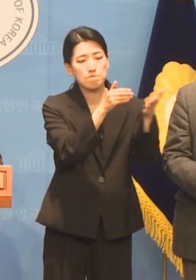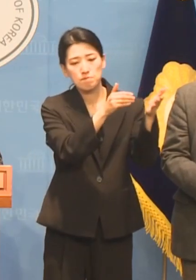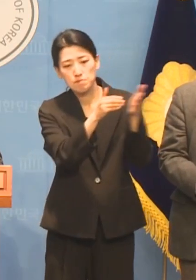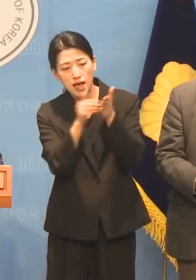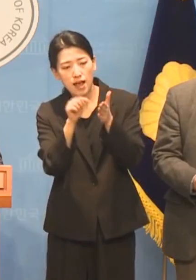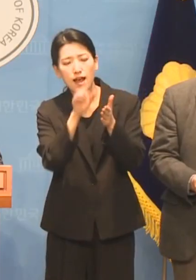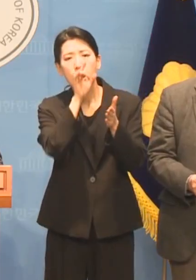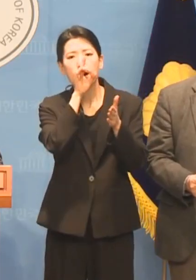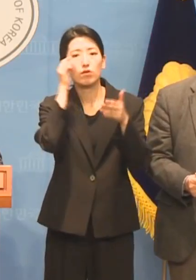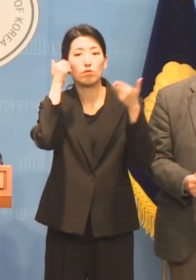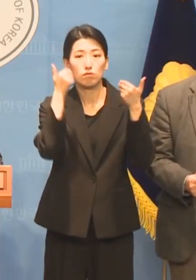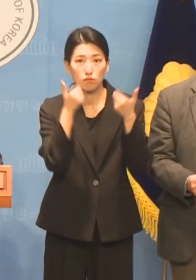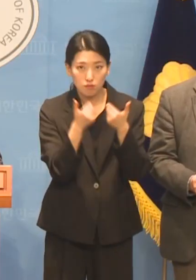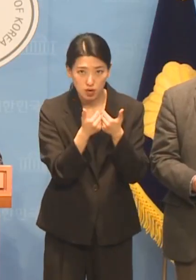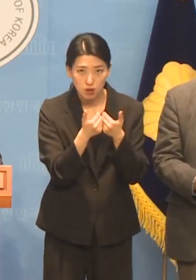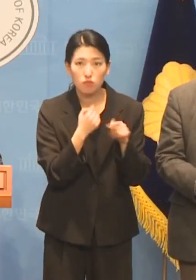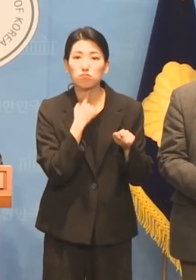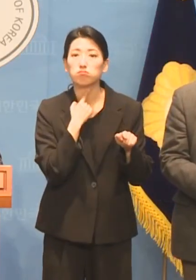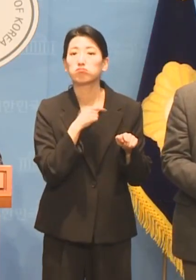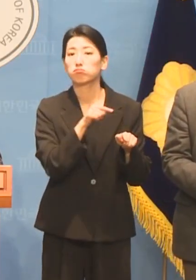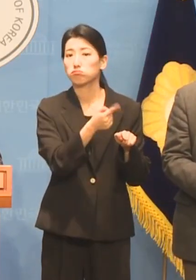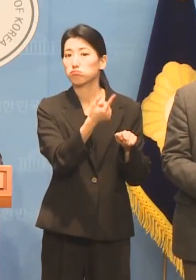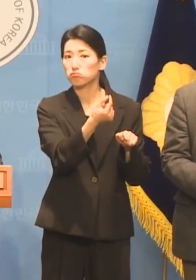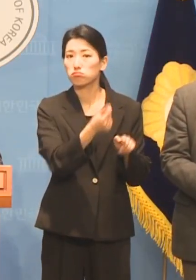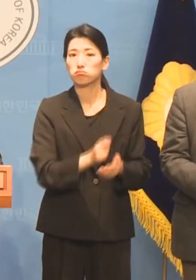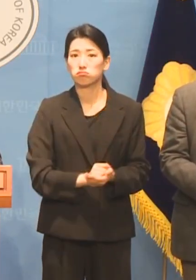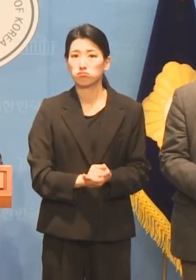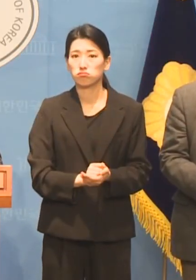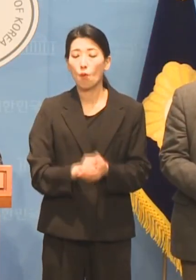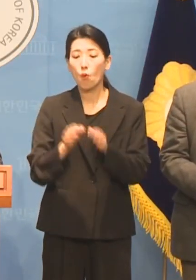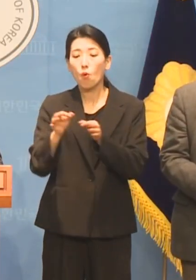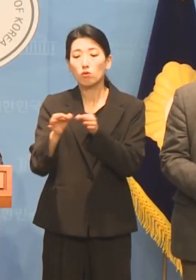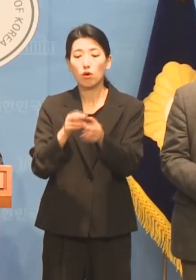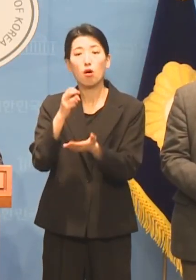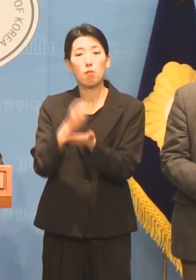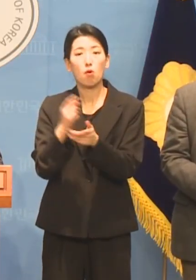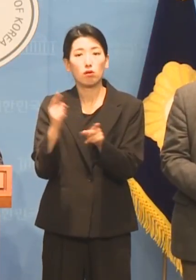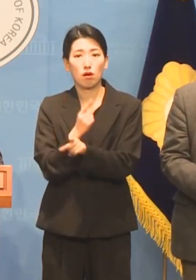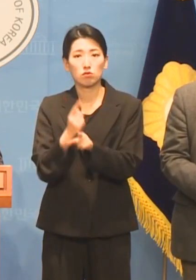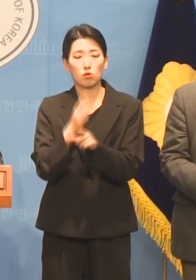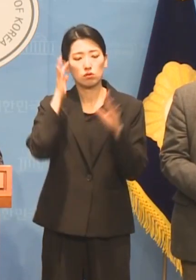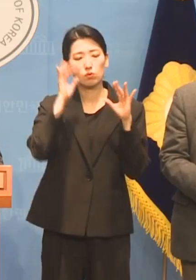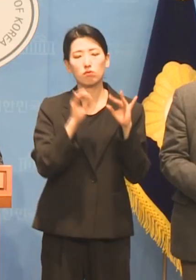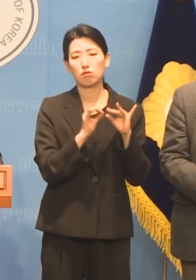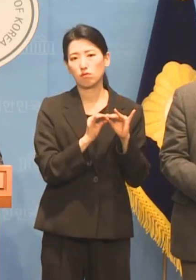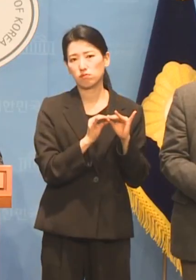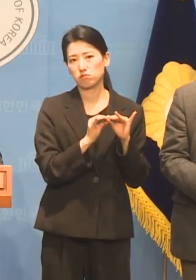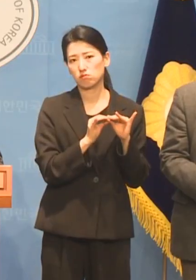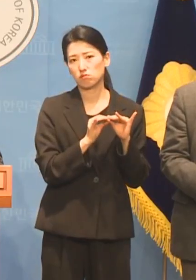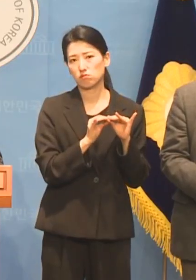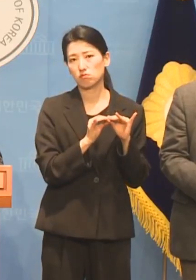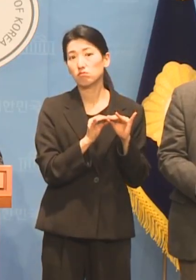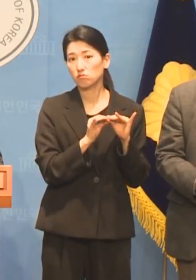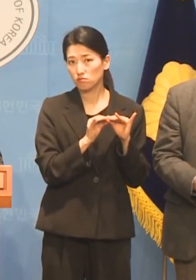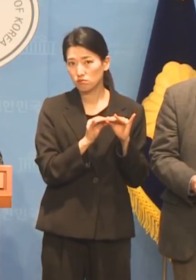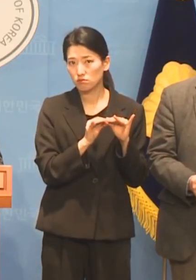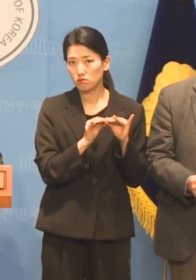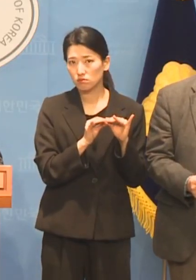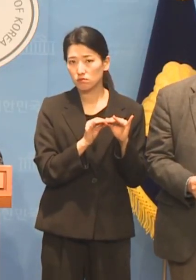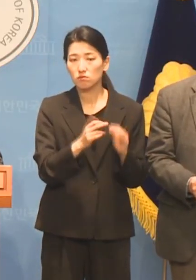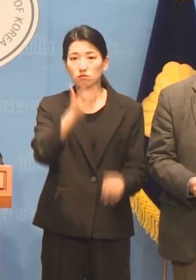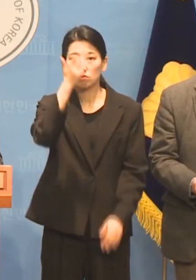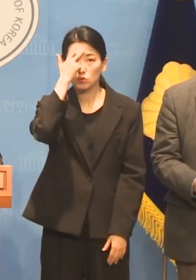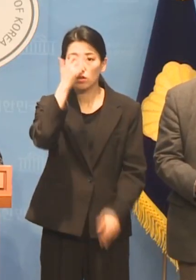했습니다. 일관된 입장으로 상법 개정을 지지하고 있는 것입니다. 최상목 권한대행